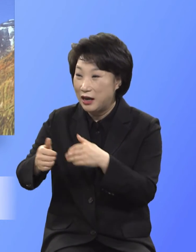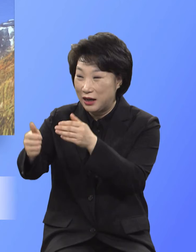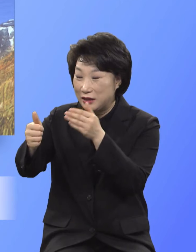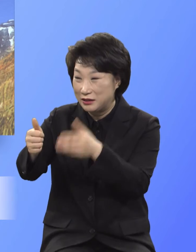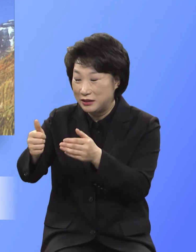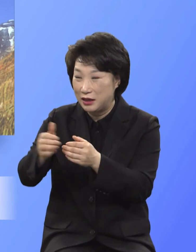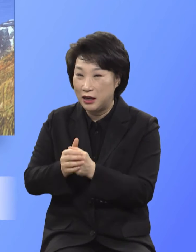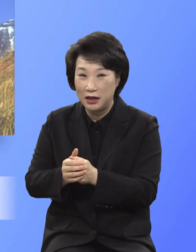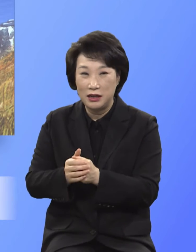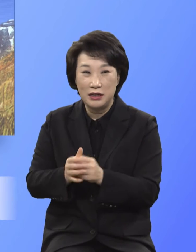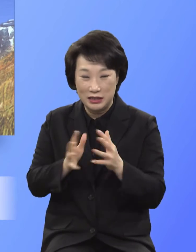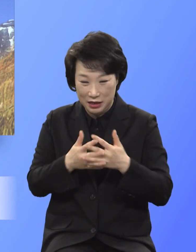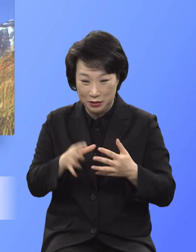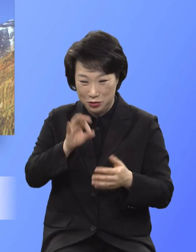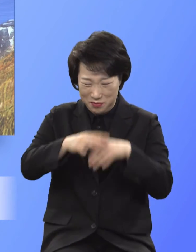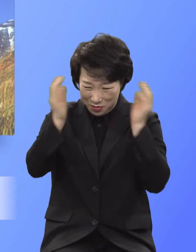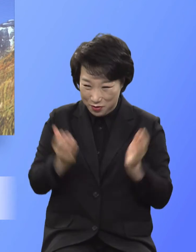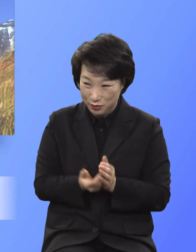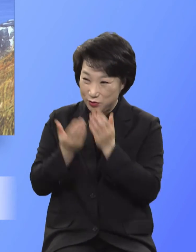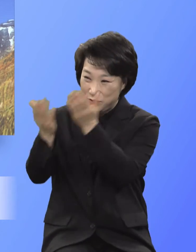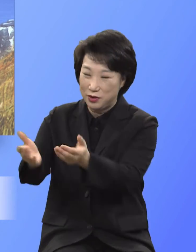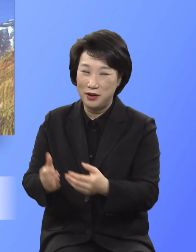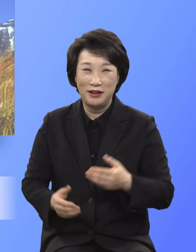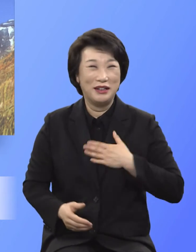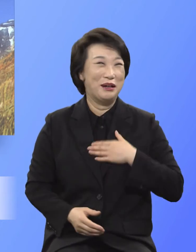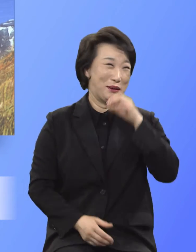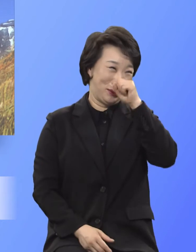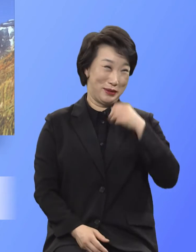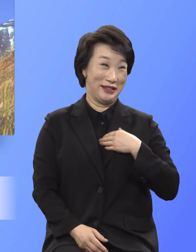막 얼마나 좋았던지 막.